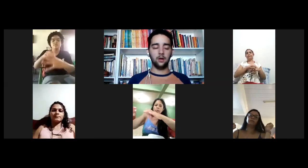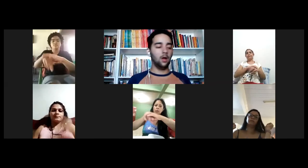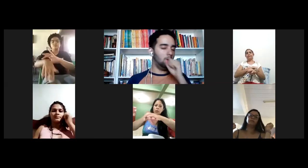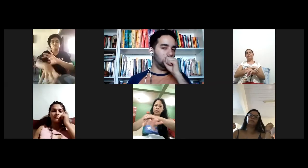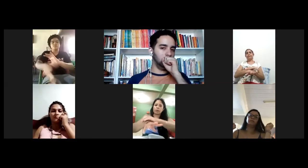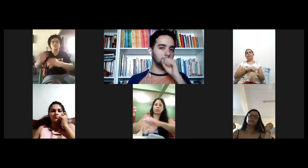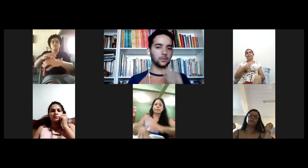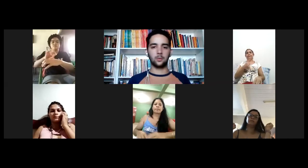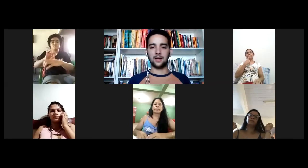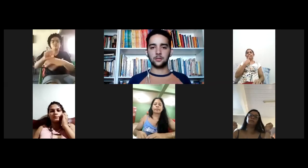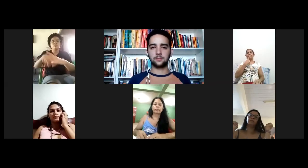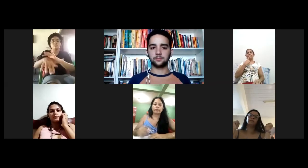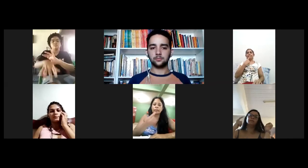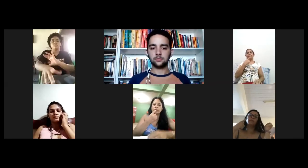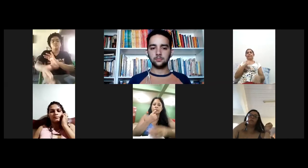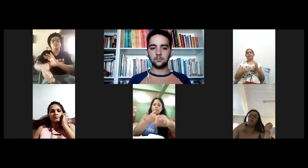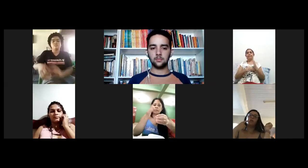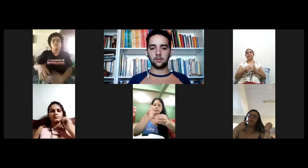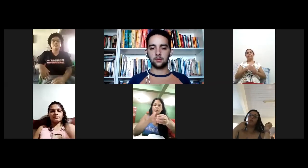tomate, tomate,